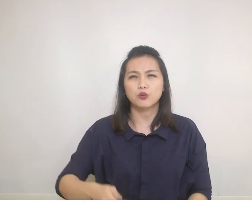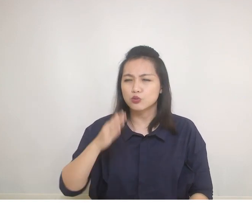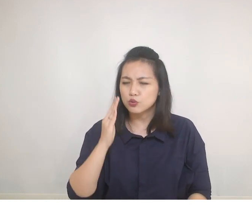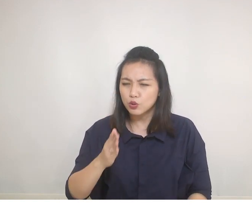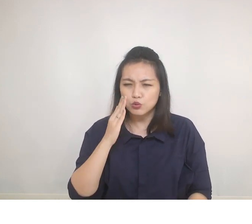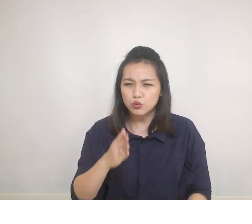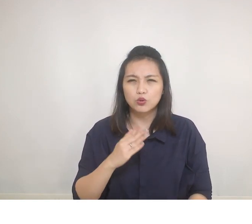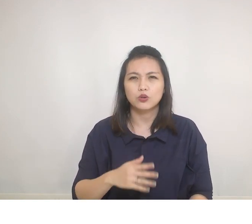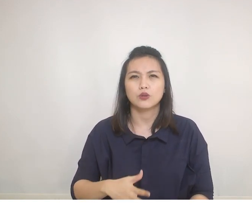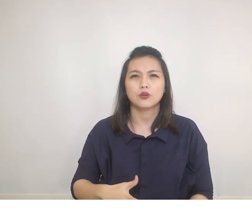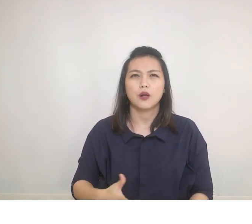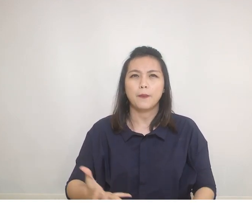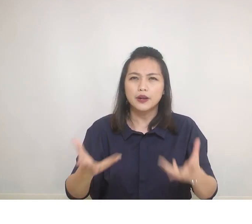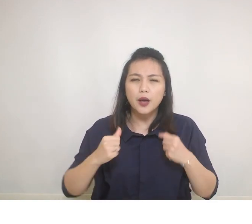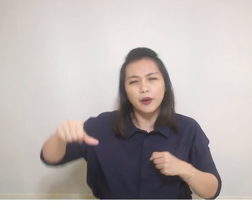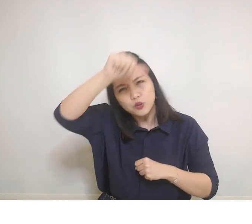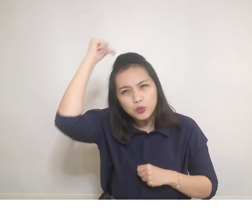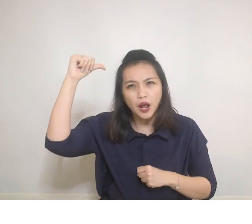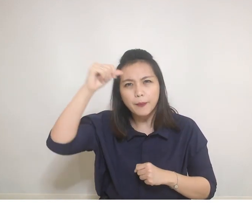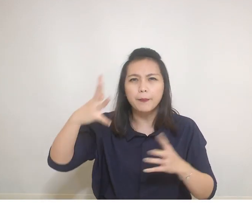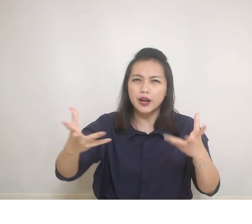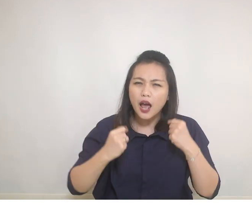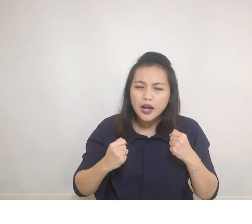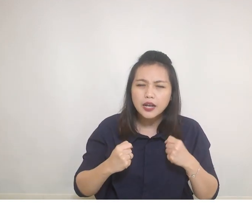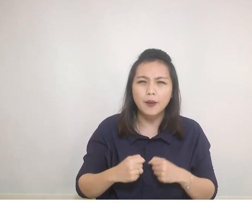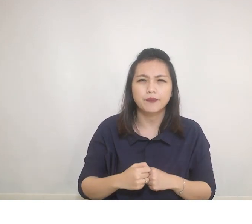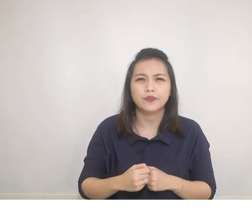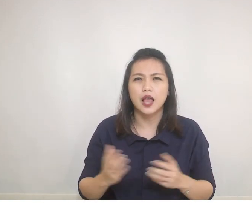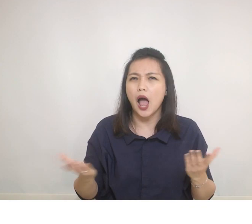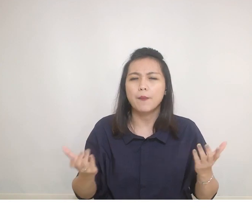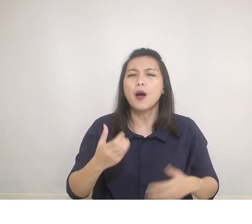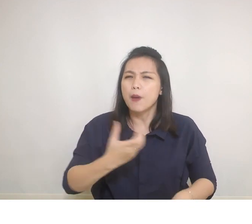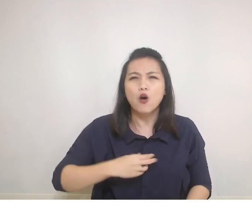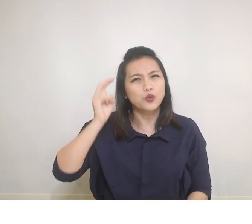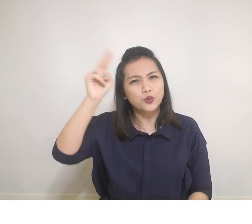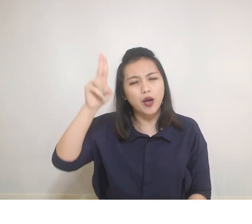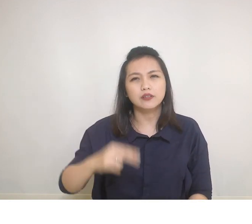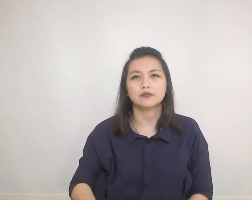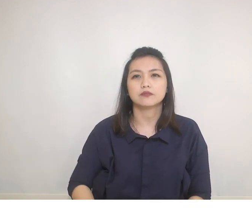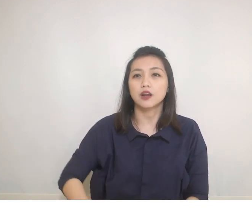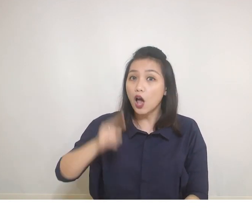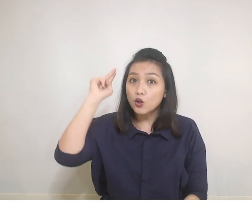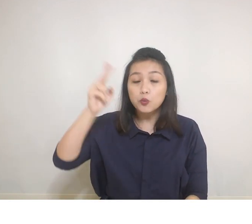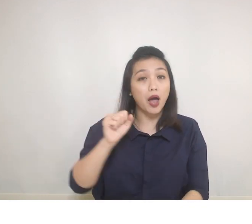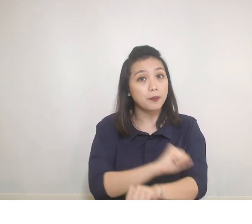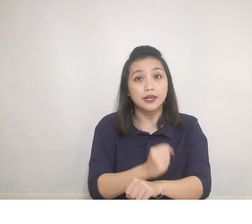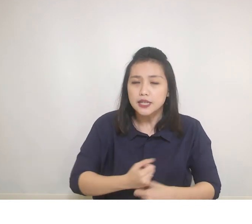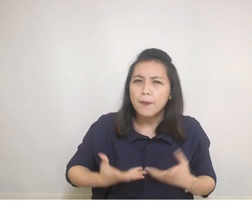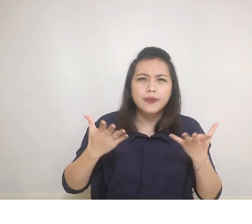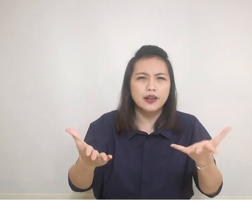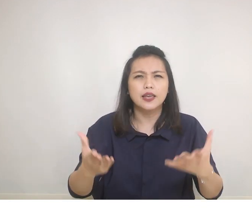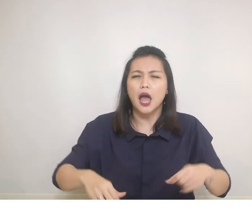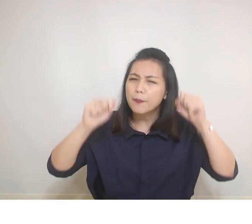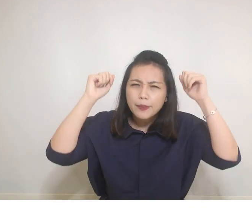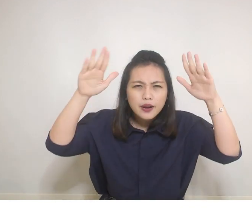Putra, Allah Roh Kudus, yang membuat mereka berhasil. Bukan karena kekuatan sendiri atau kepandaian sendiri, tetapi benar-benar hikmat dari Tuhan